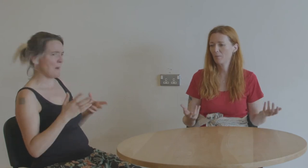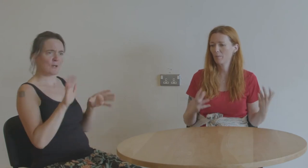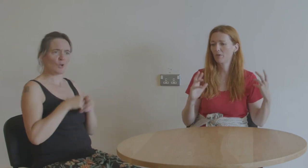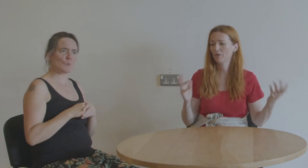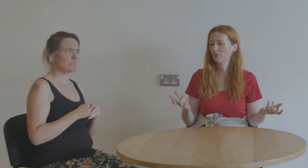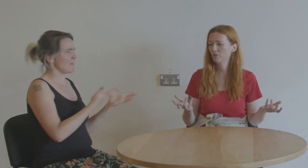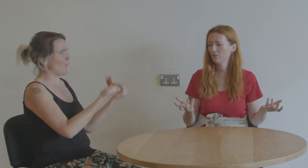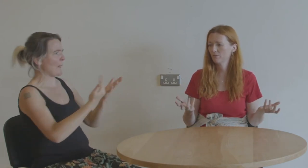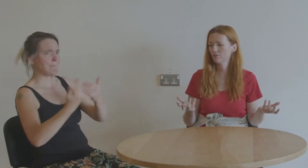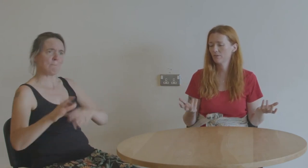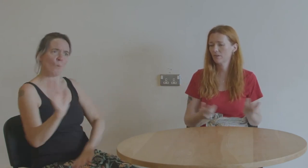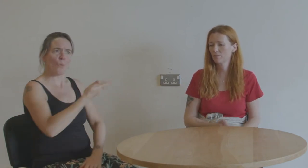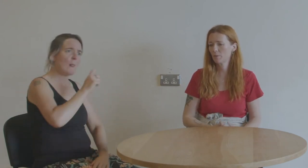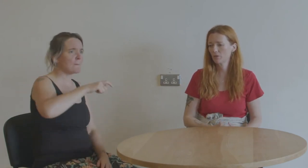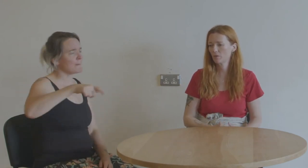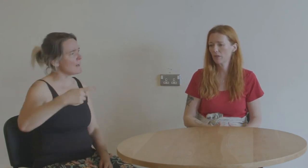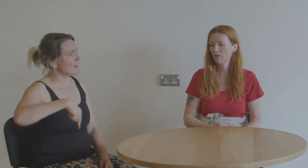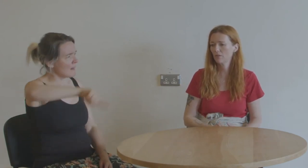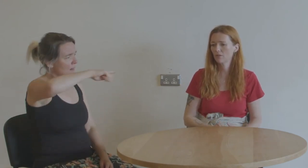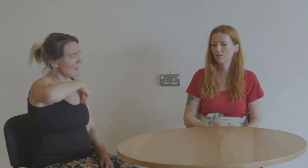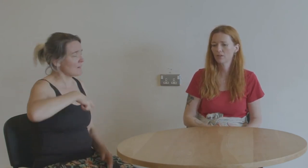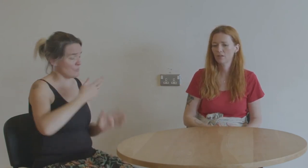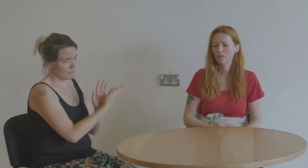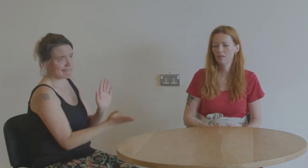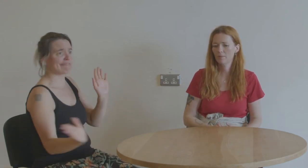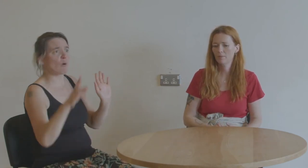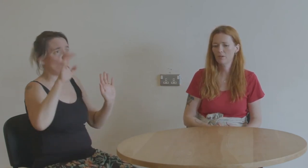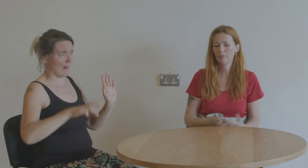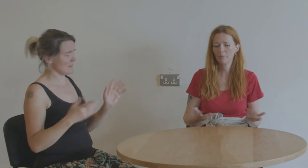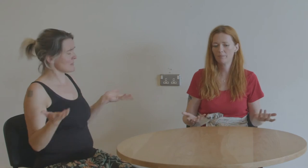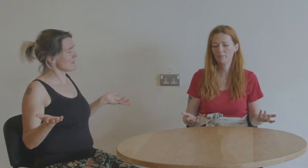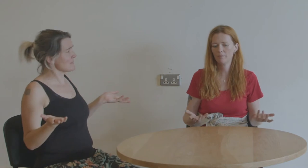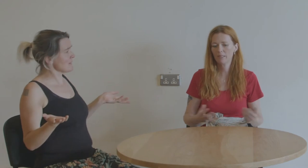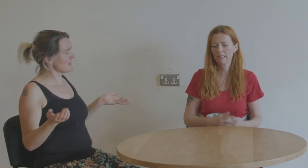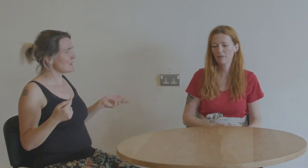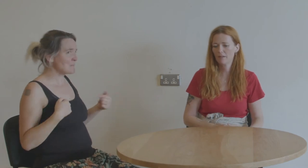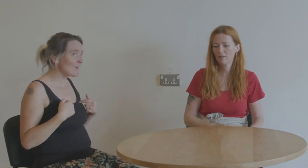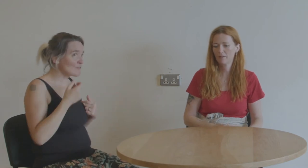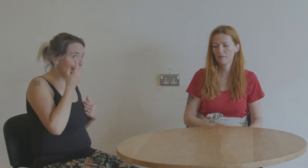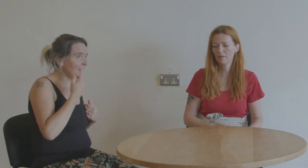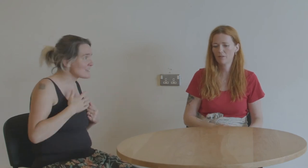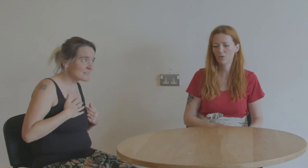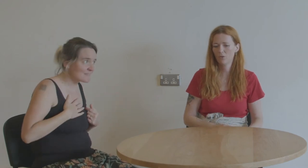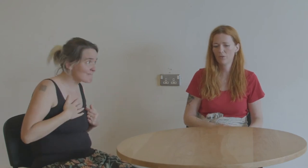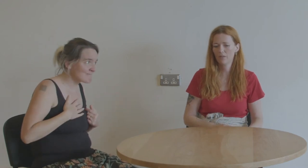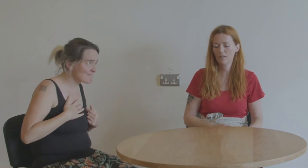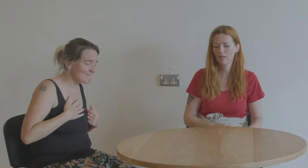o bobl o fewn y sbectrwm Gymreithdod, ond mae llynyddiaeth i fod i